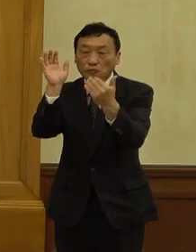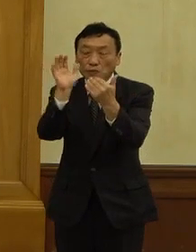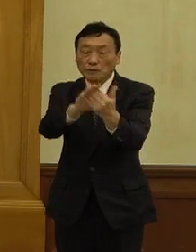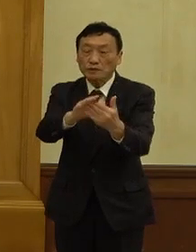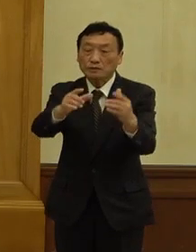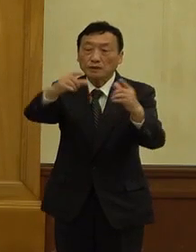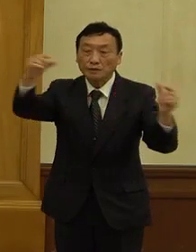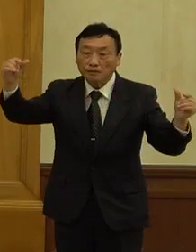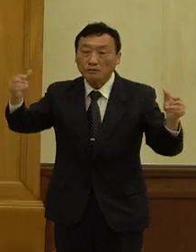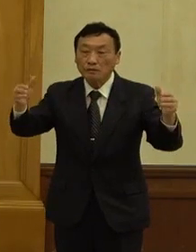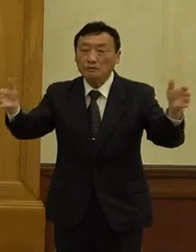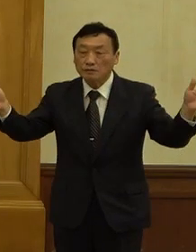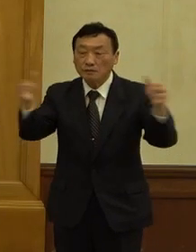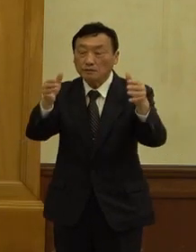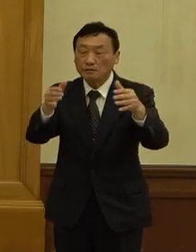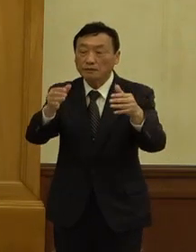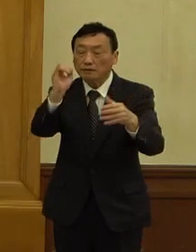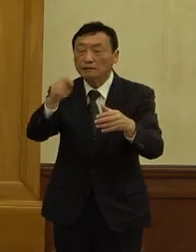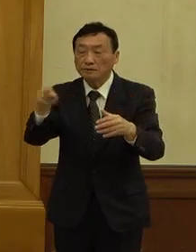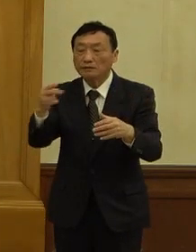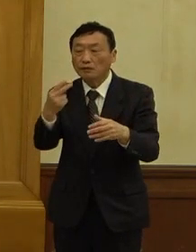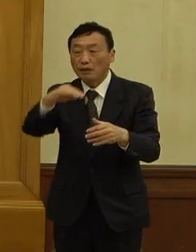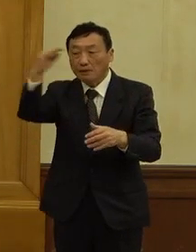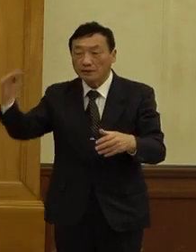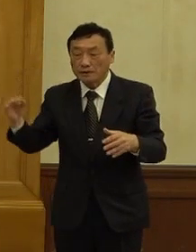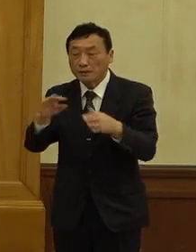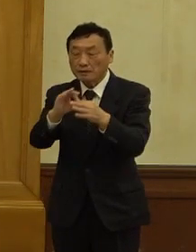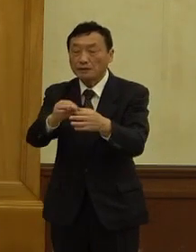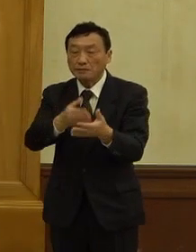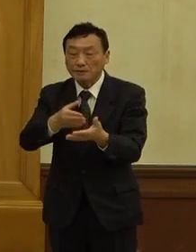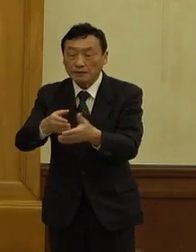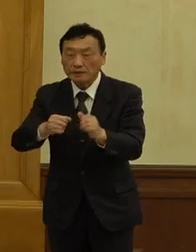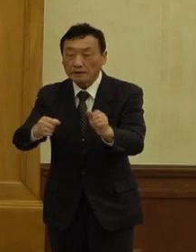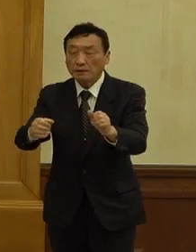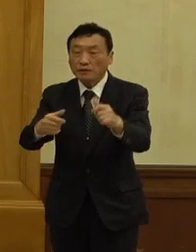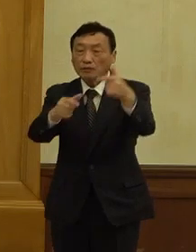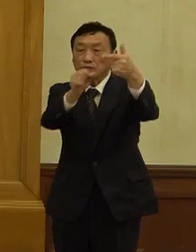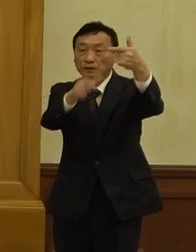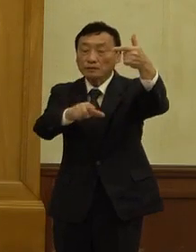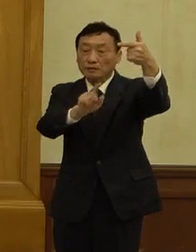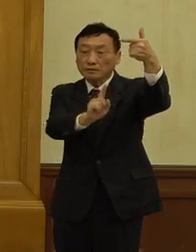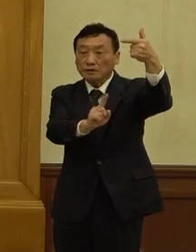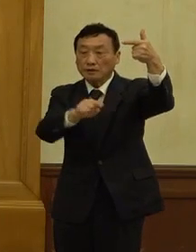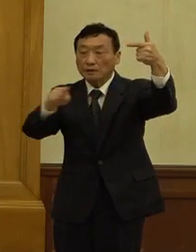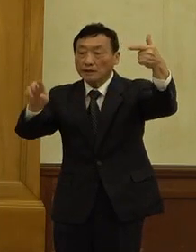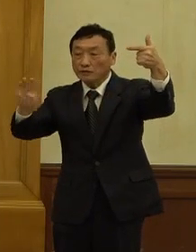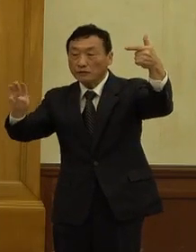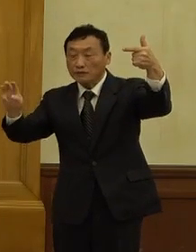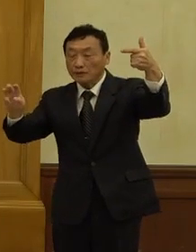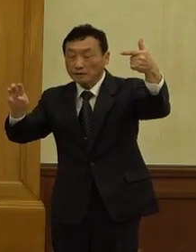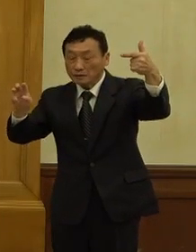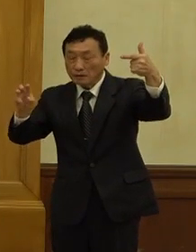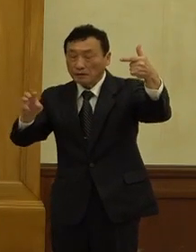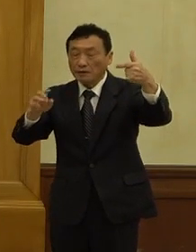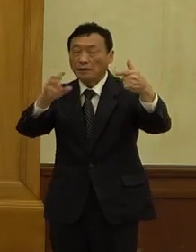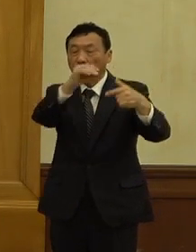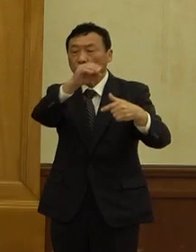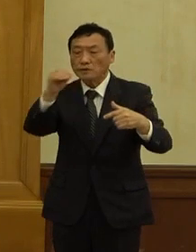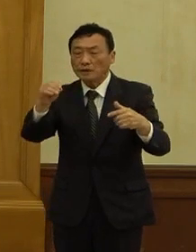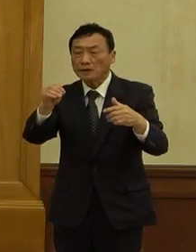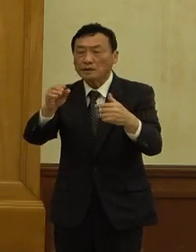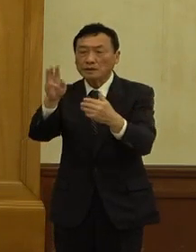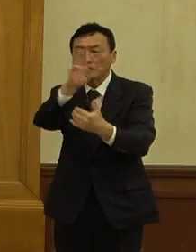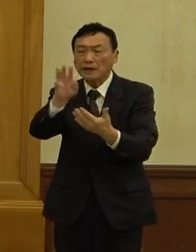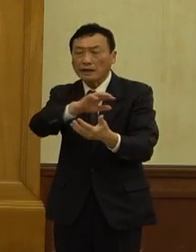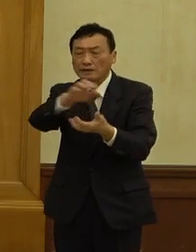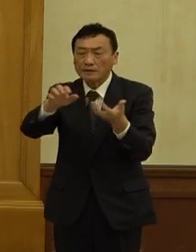について、ご説明いたします。6月1日から30日までの土砂災害防止月間でありますけ